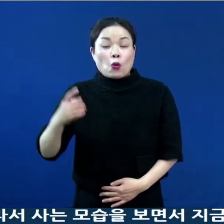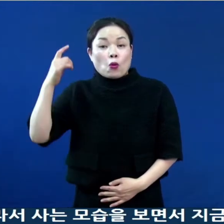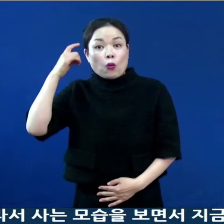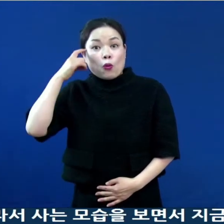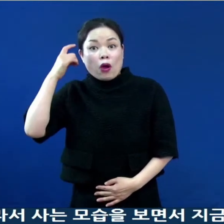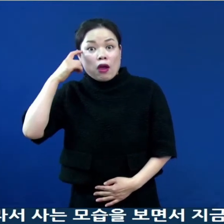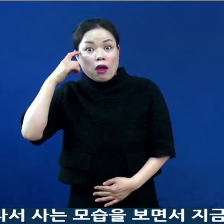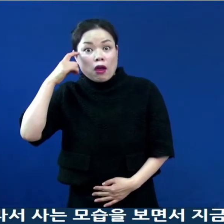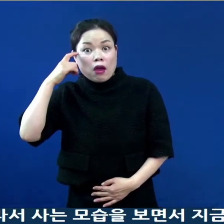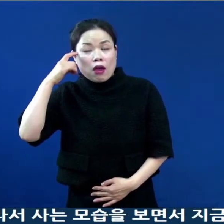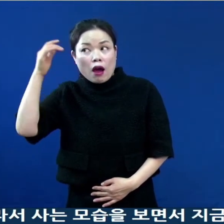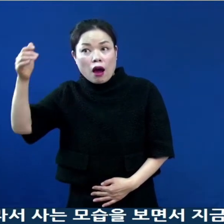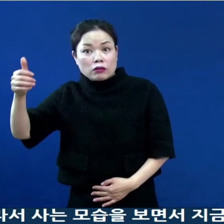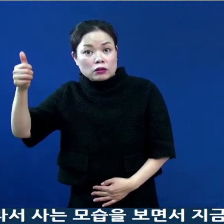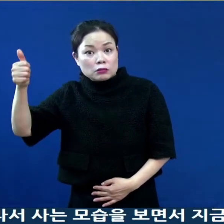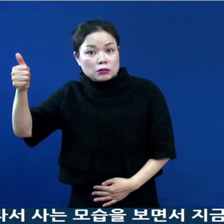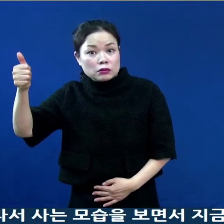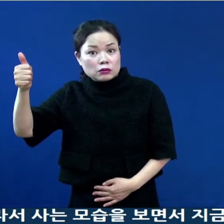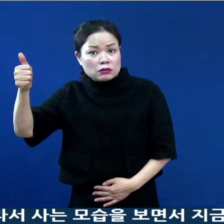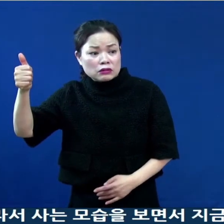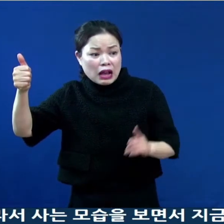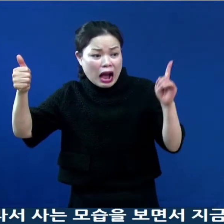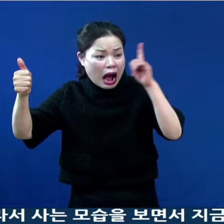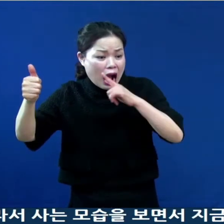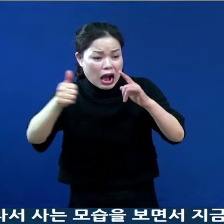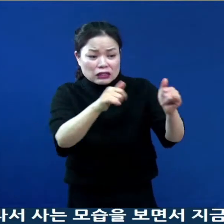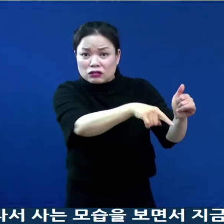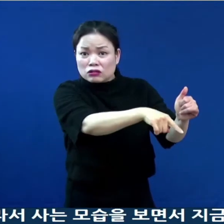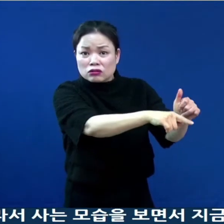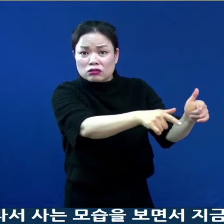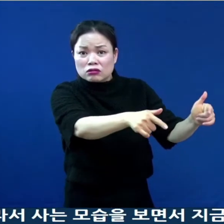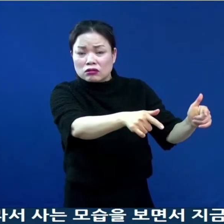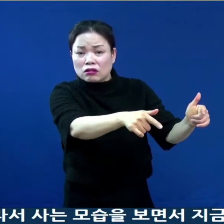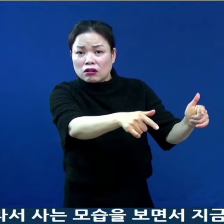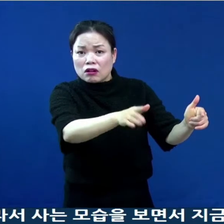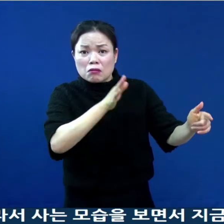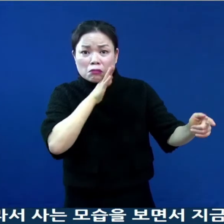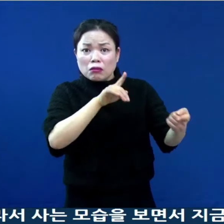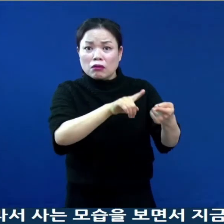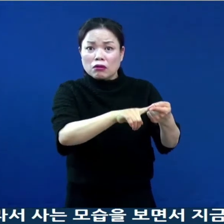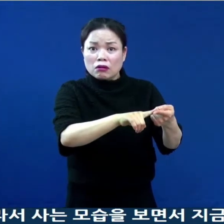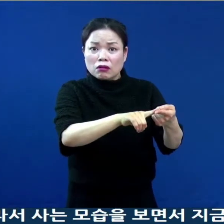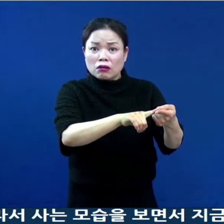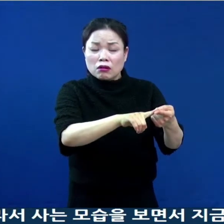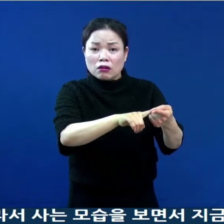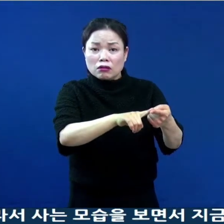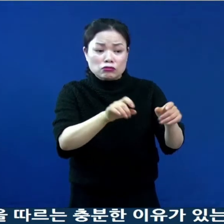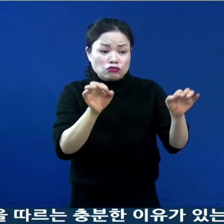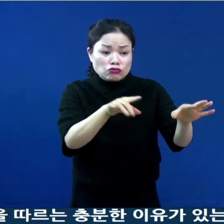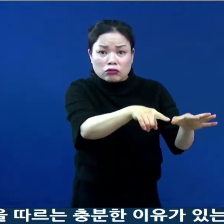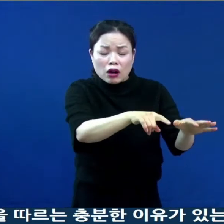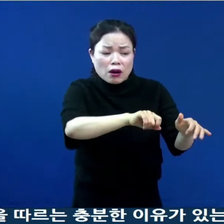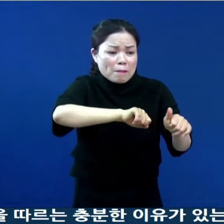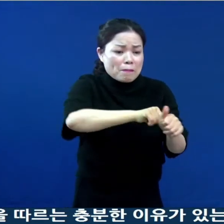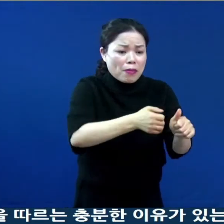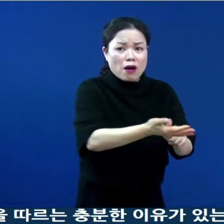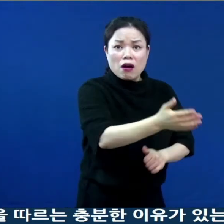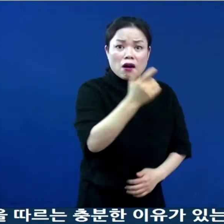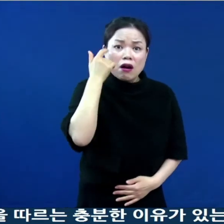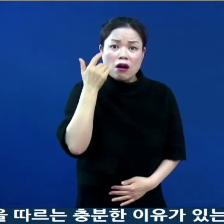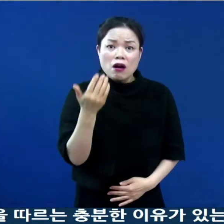왜 하나님은 악인들을 그에 합당하게 그 순간 벌하지